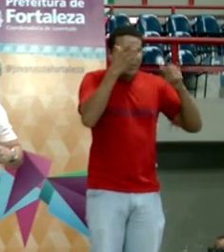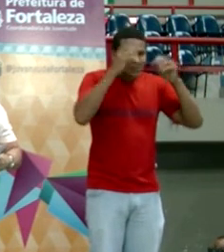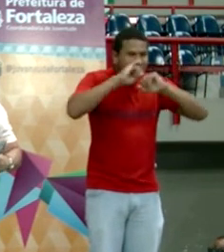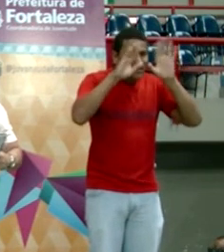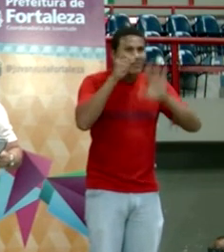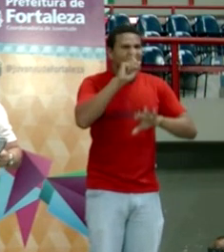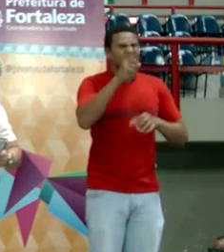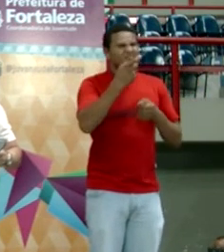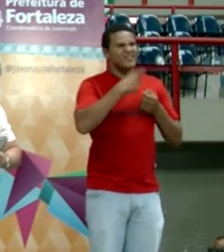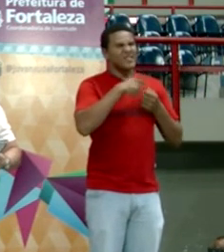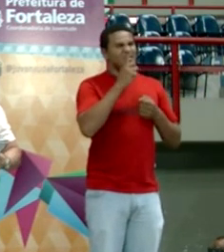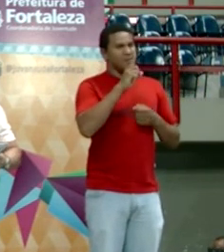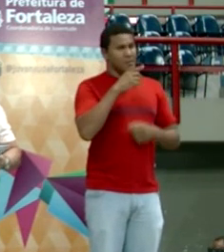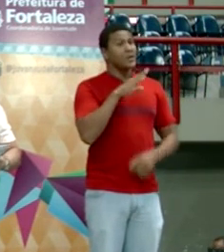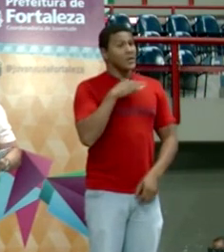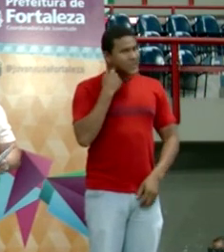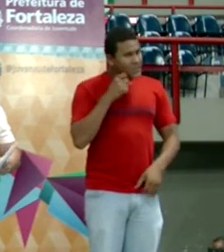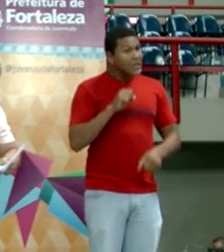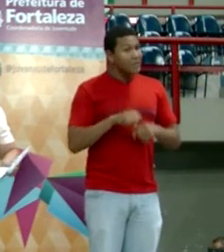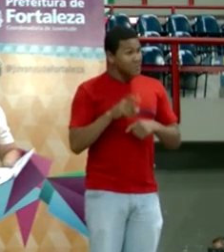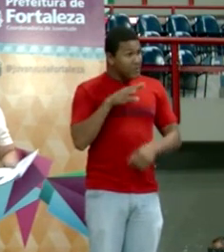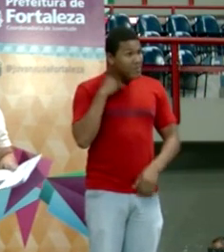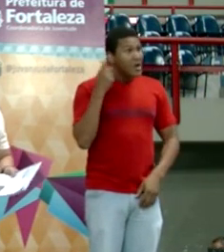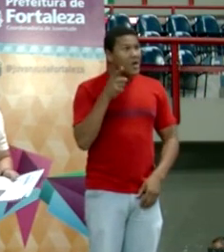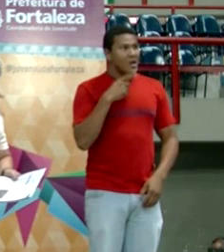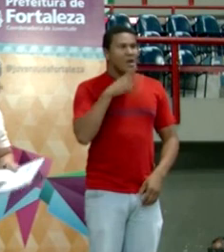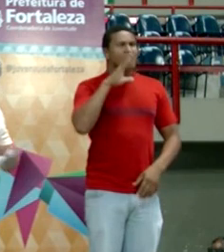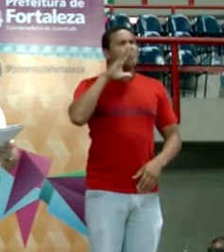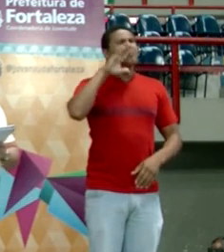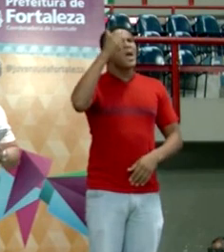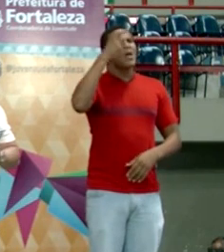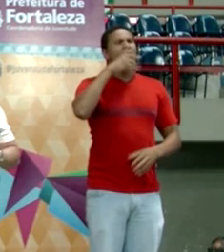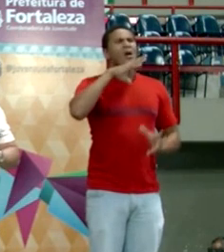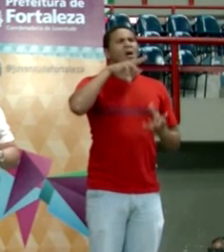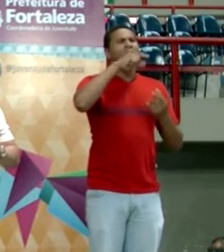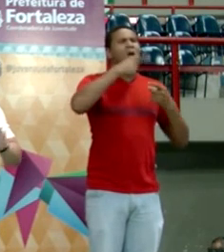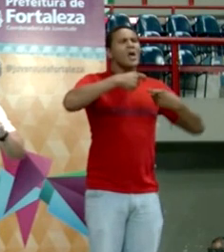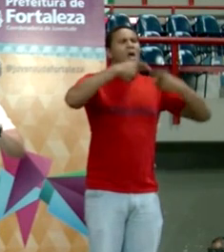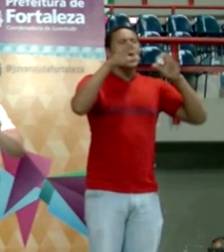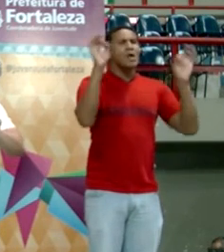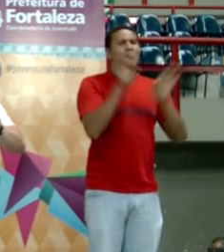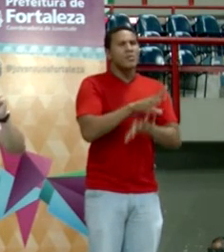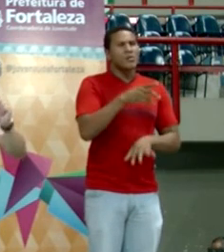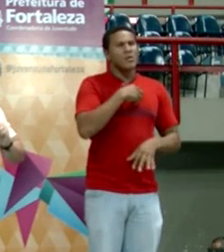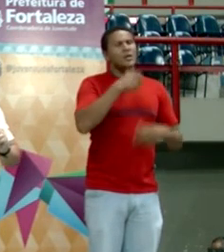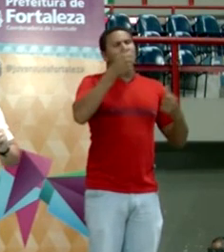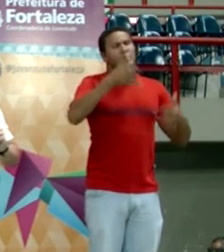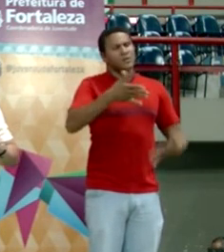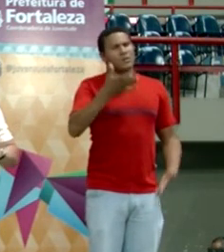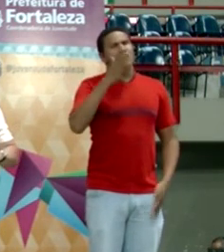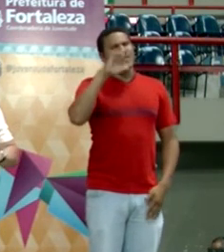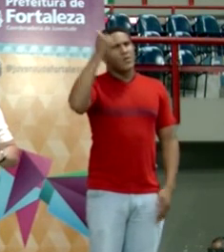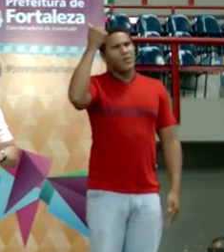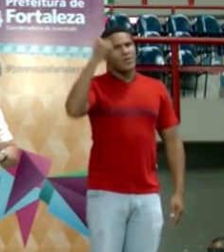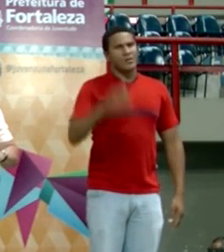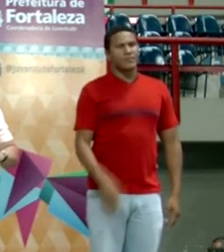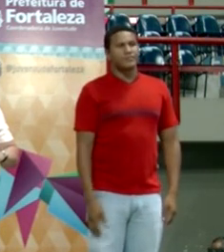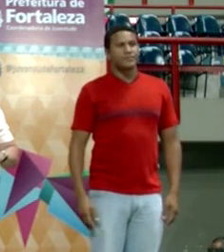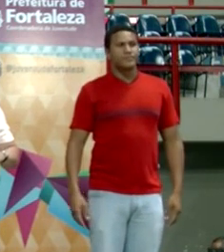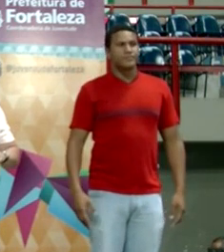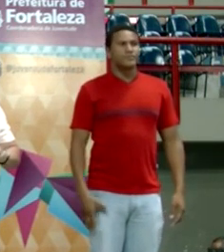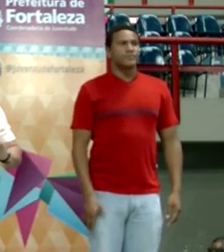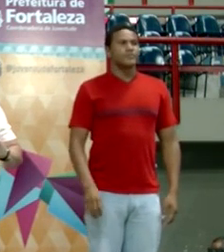vai morrer, não volte não, tá? Deixa para quando acabar a guerra você explicar o que foi que aconteceu. Então a quarta, qual é o item